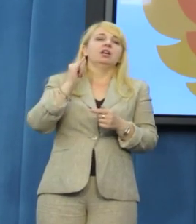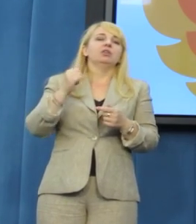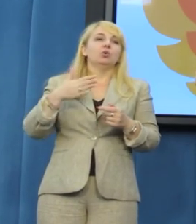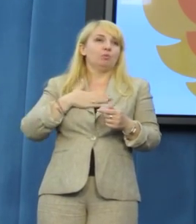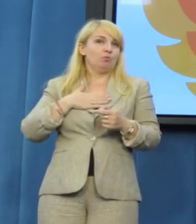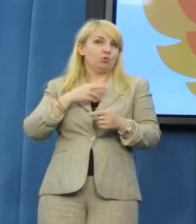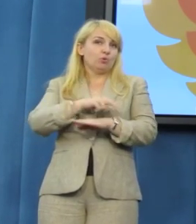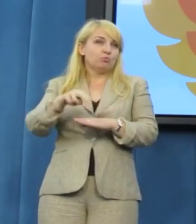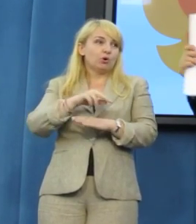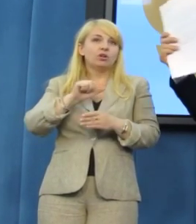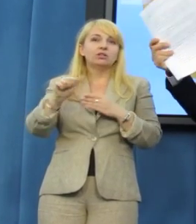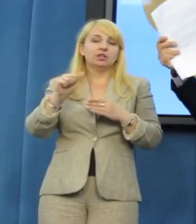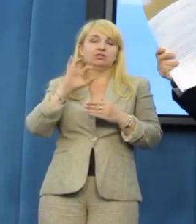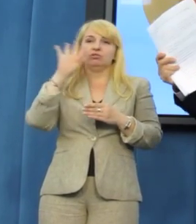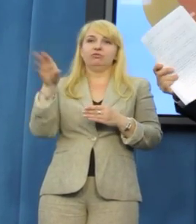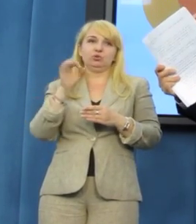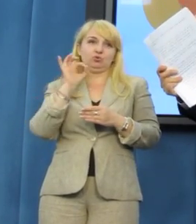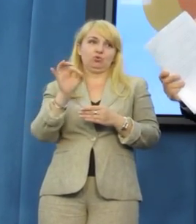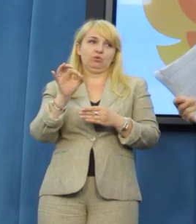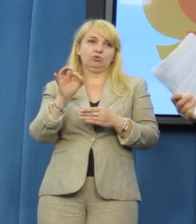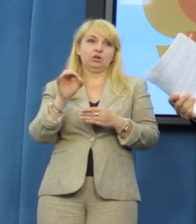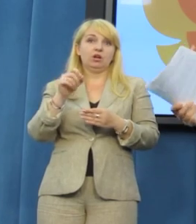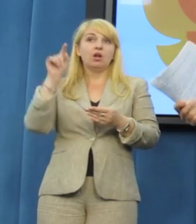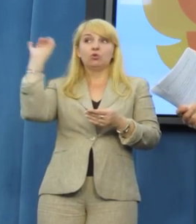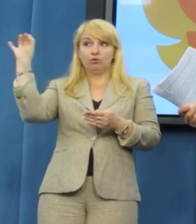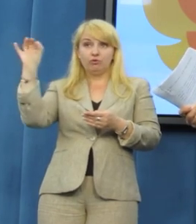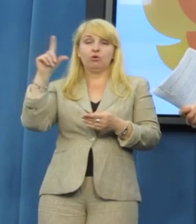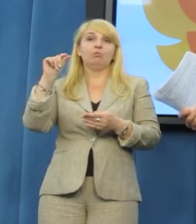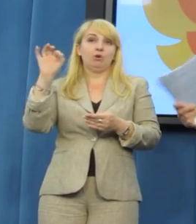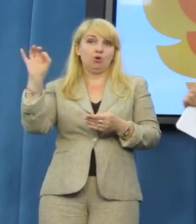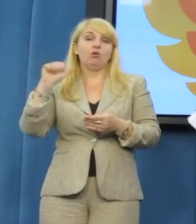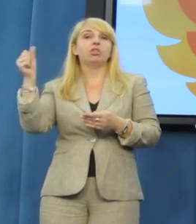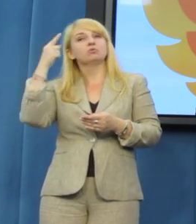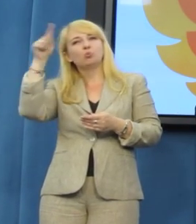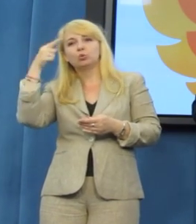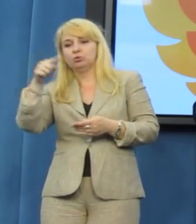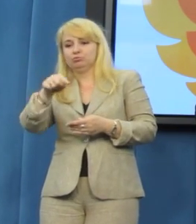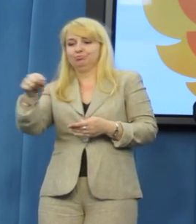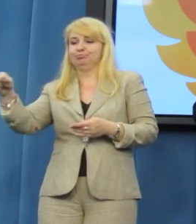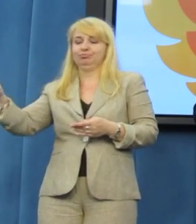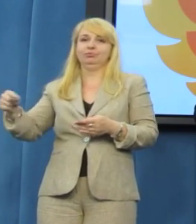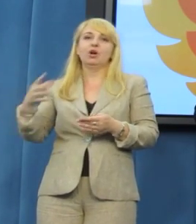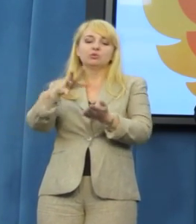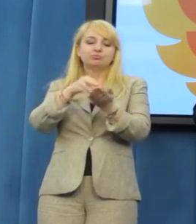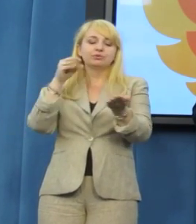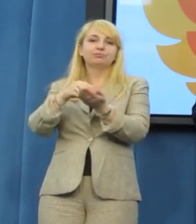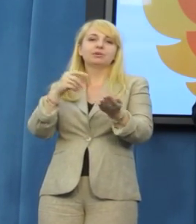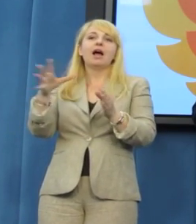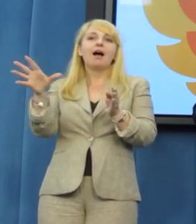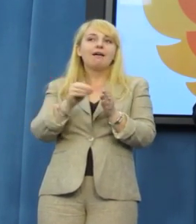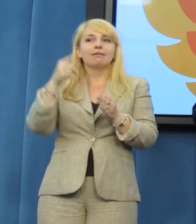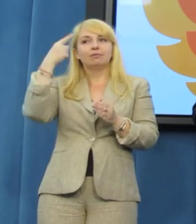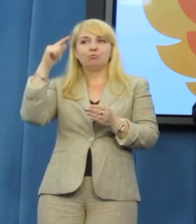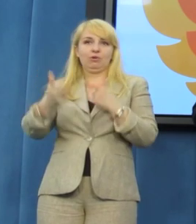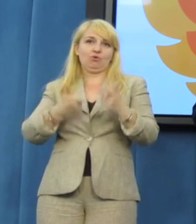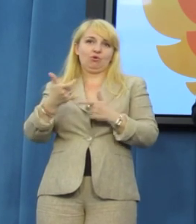stylistycznie napisane, czy gramatycznie, to u niego jest z błędami. Tak to zostało przepisane. No to jest kompletnie niebywałe dla